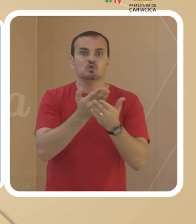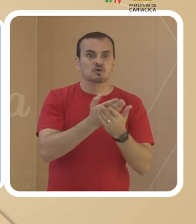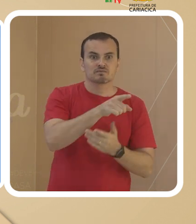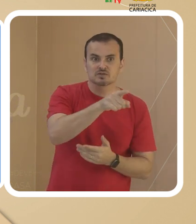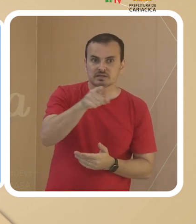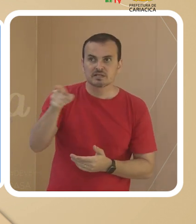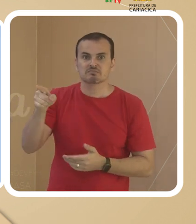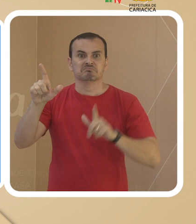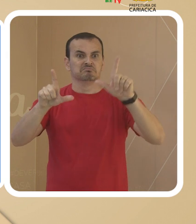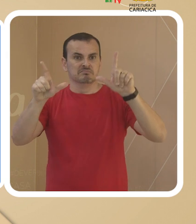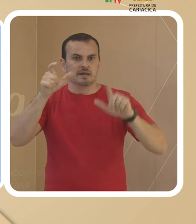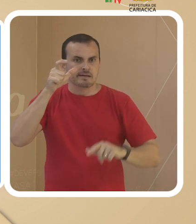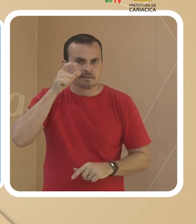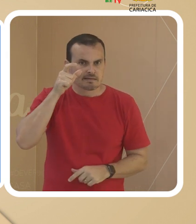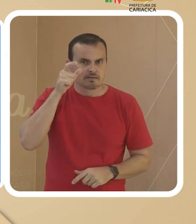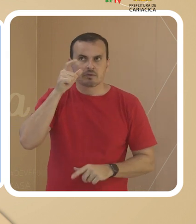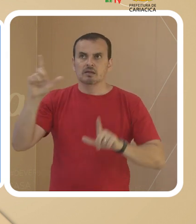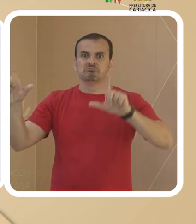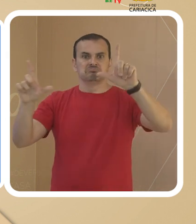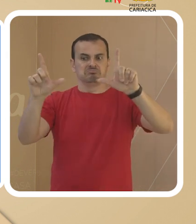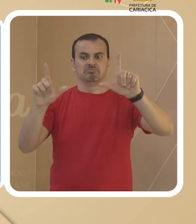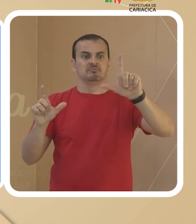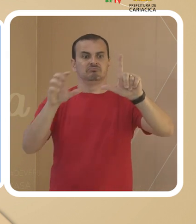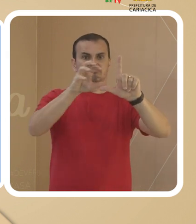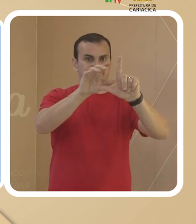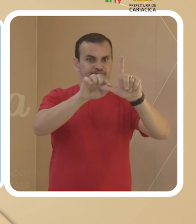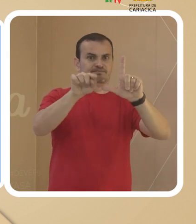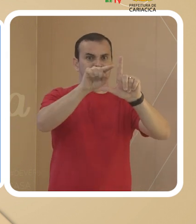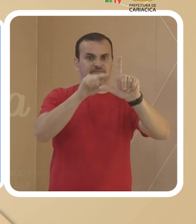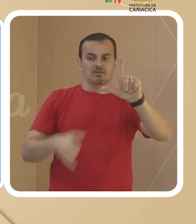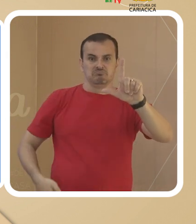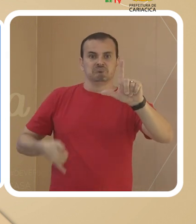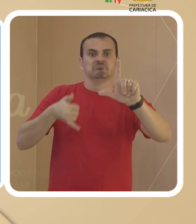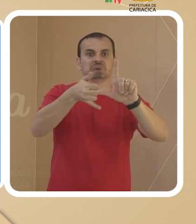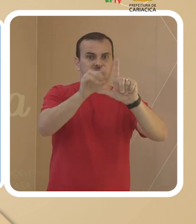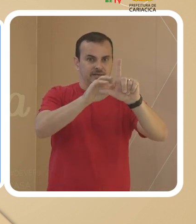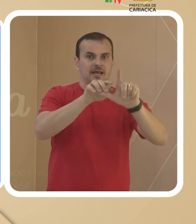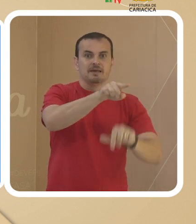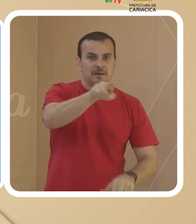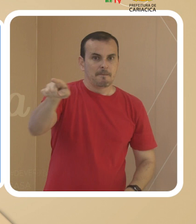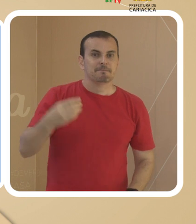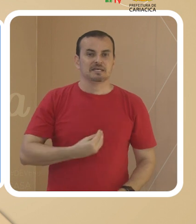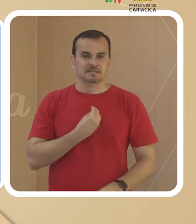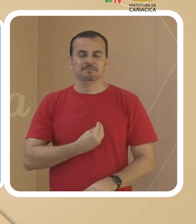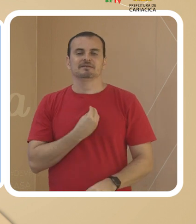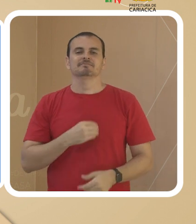lista de presença. Aponte a câmera do seu celular para o QR Code que aparece na sua